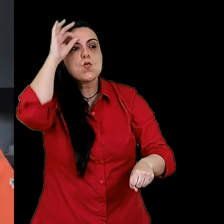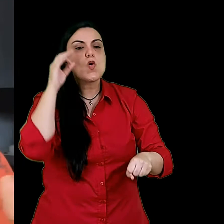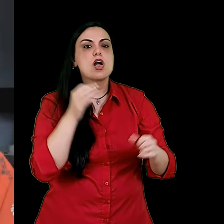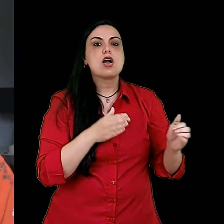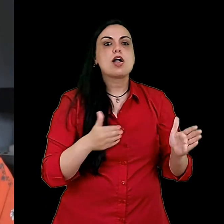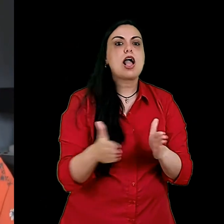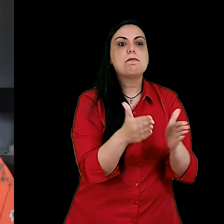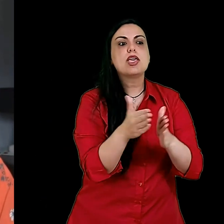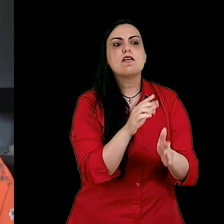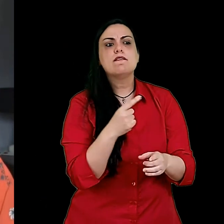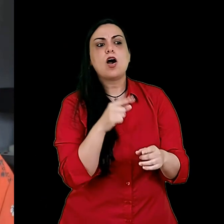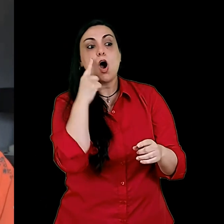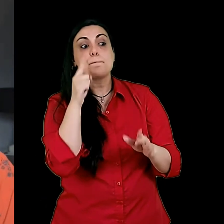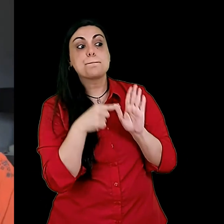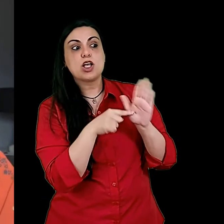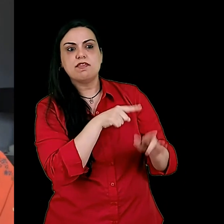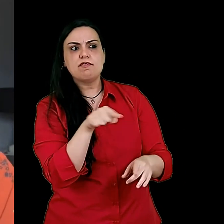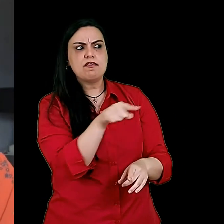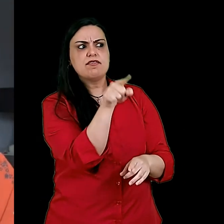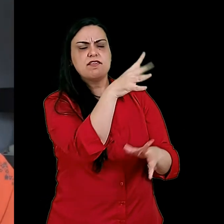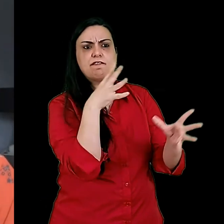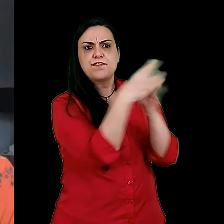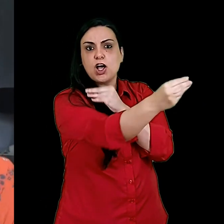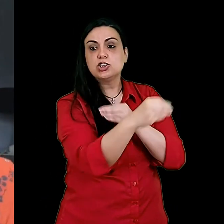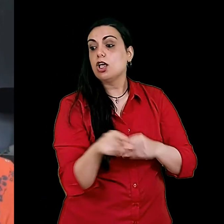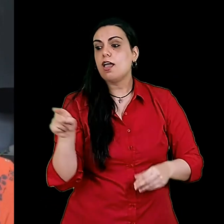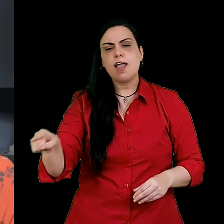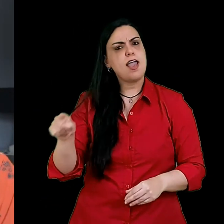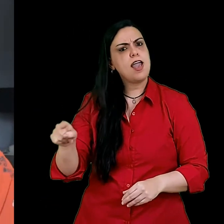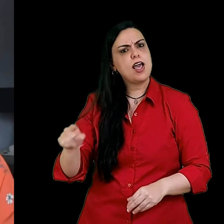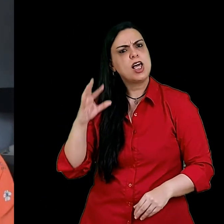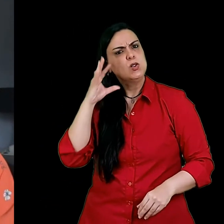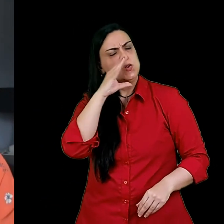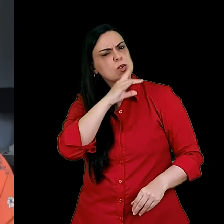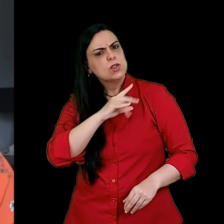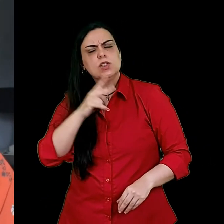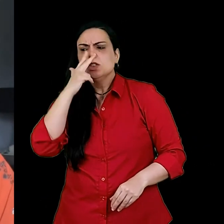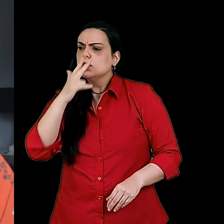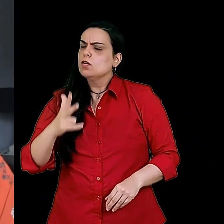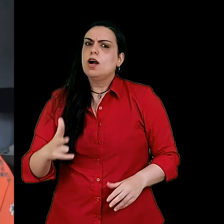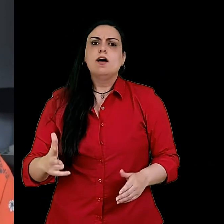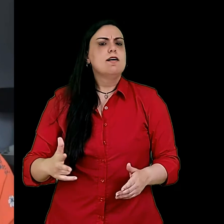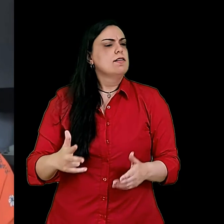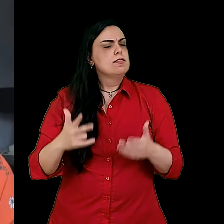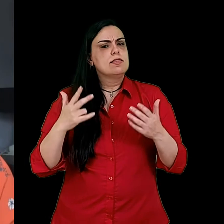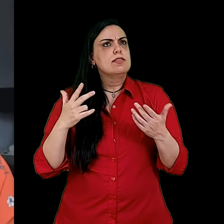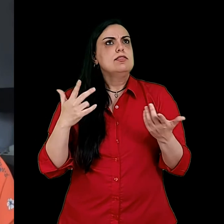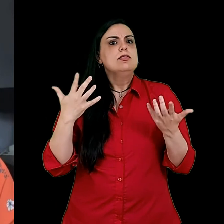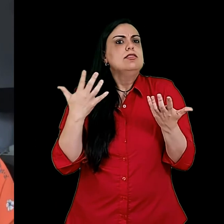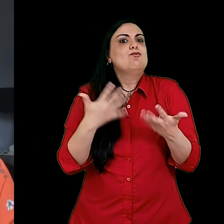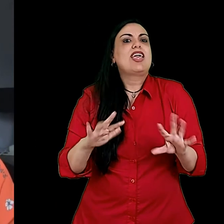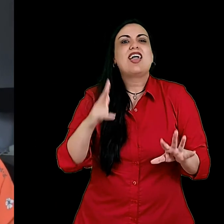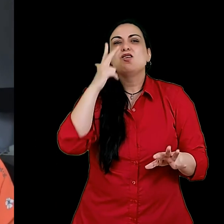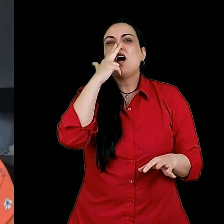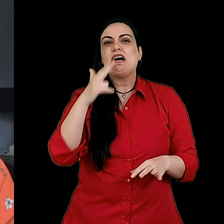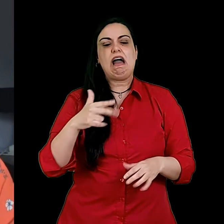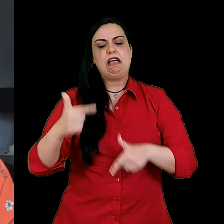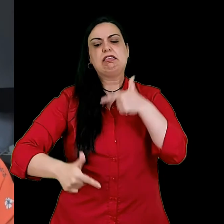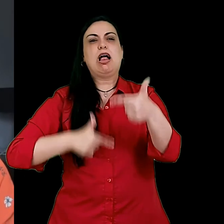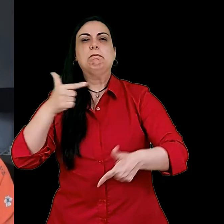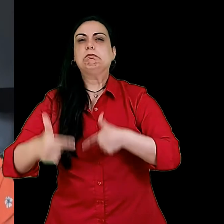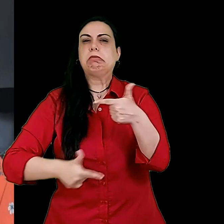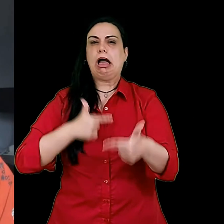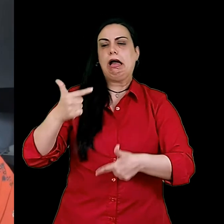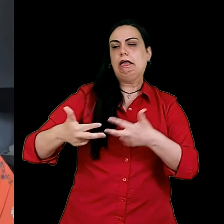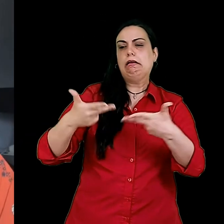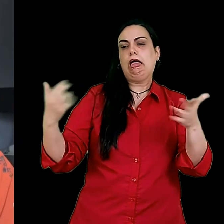a libertação desses escravos. E ela bravamente e avidamente, não como quem aceitou isso para